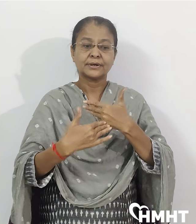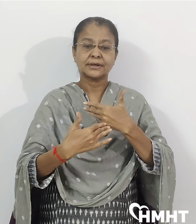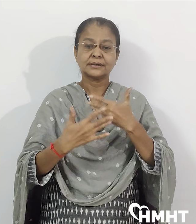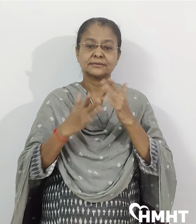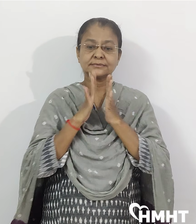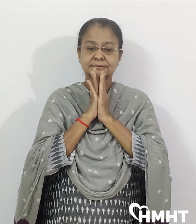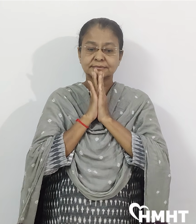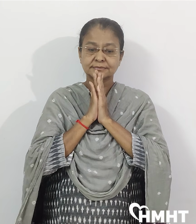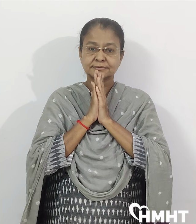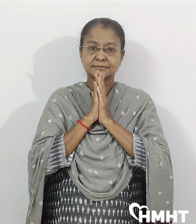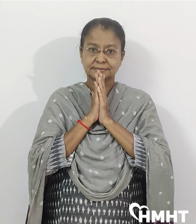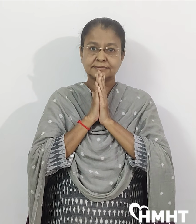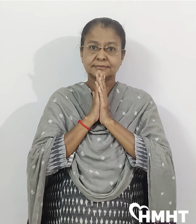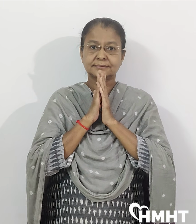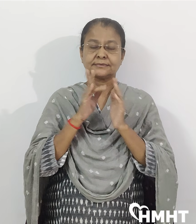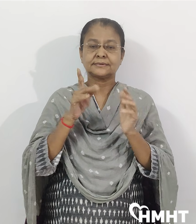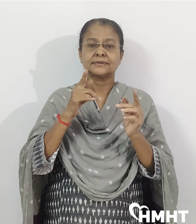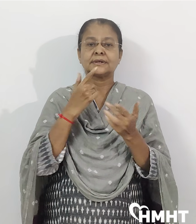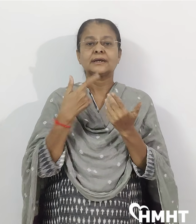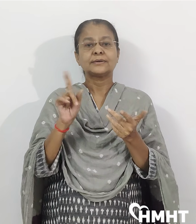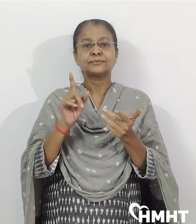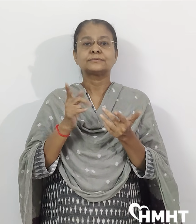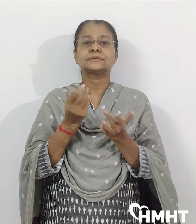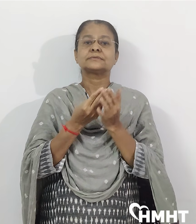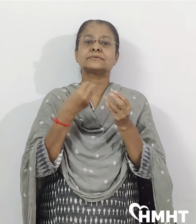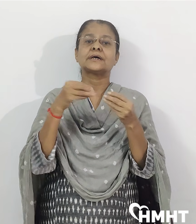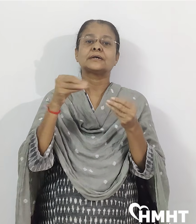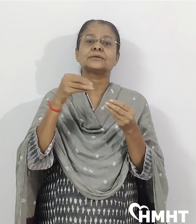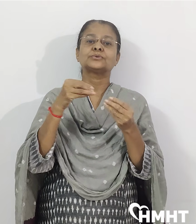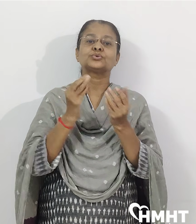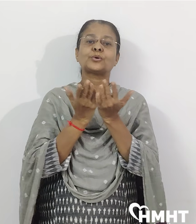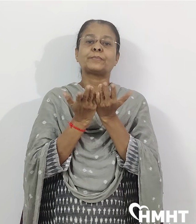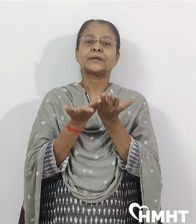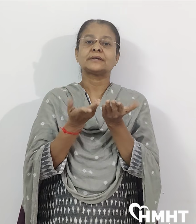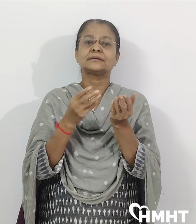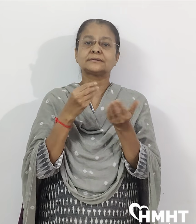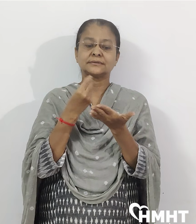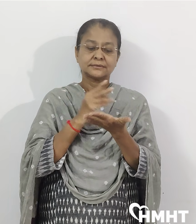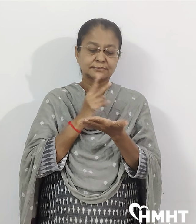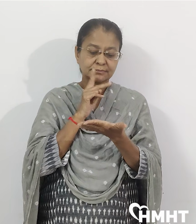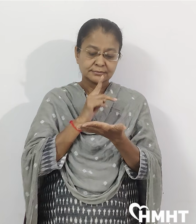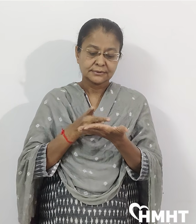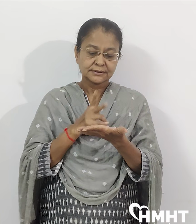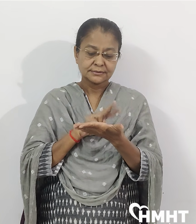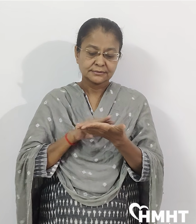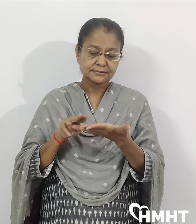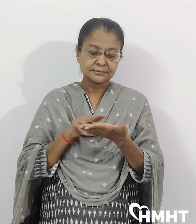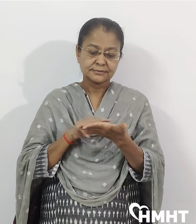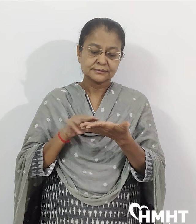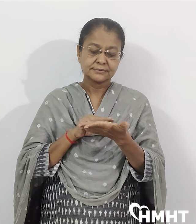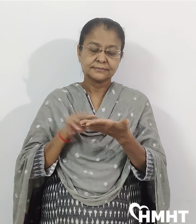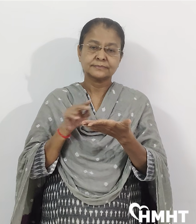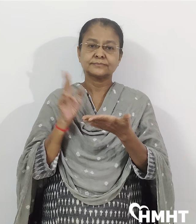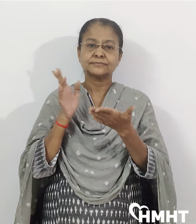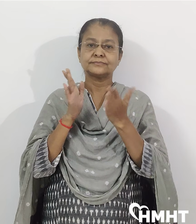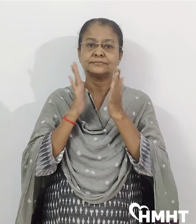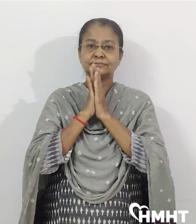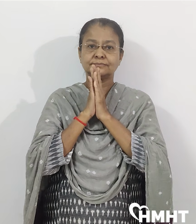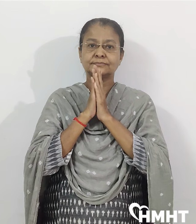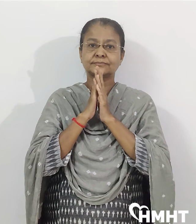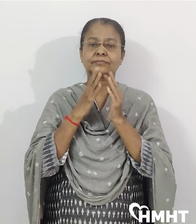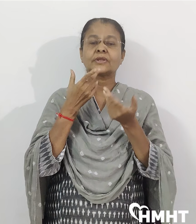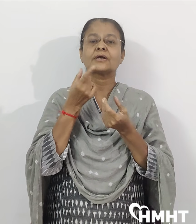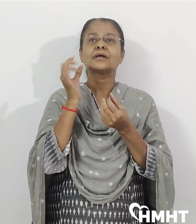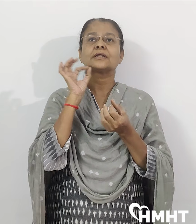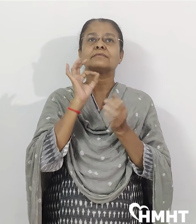ભણતા પહેલાંની વિધિ છે પ્રાર્થના, એ બધી નાની નાની ચોપડી તમારી પાસે વસાવો, અને યોગ્ય લાગે તો ધીમે ધીમે ગોઠવવાનું કે ચાલો આટલી